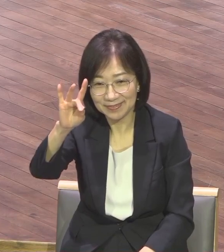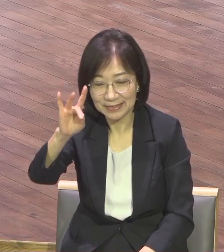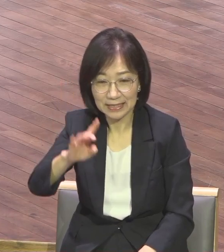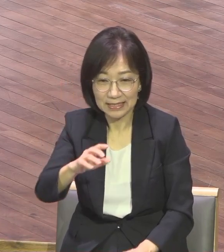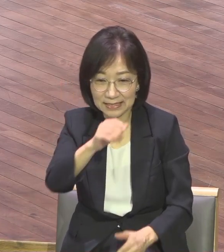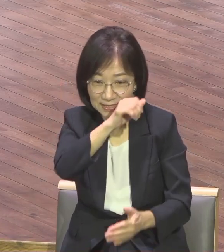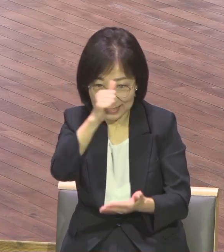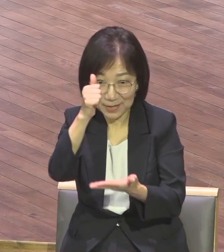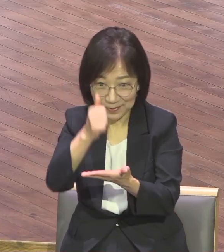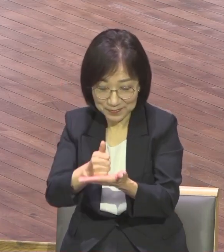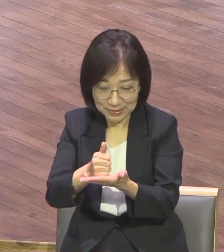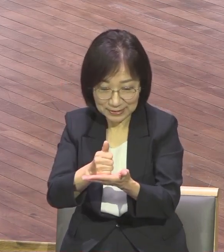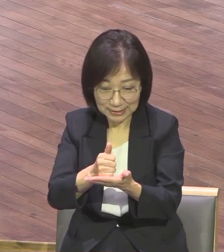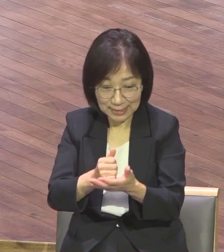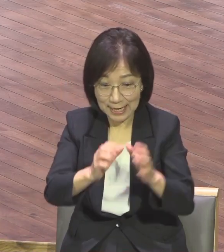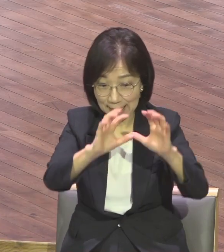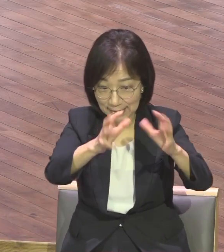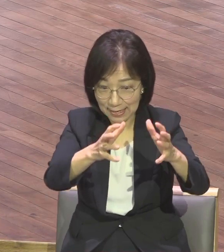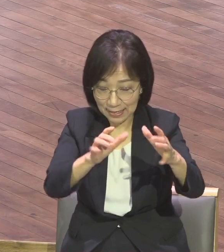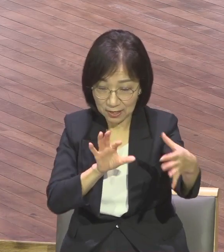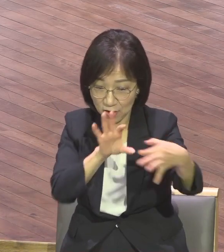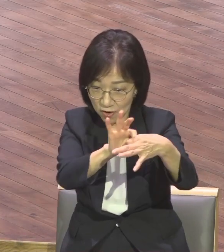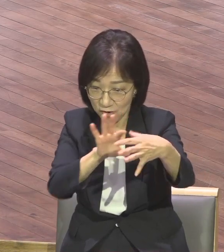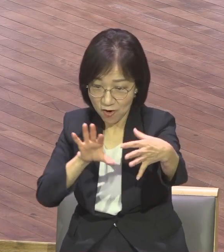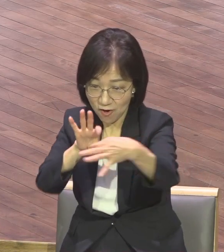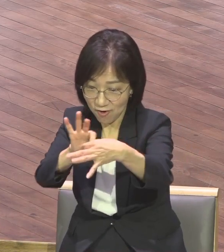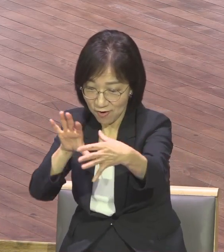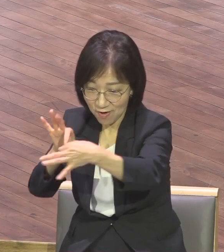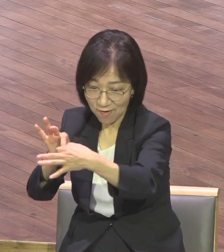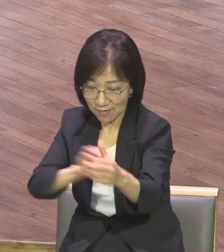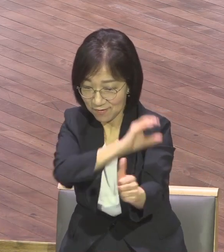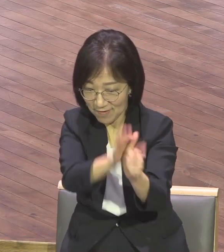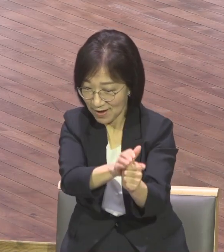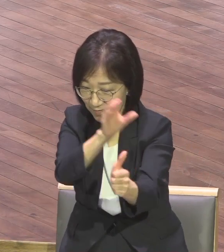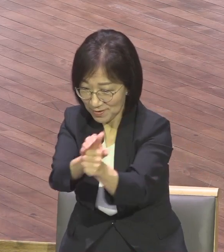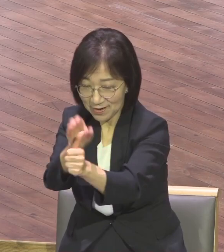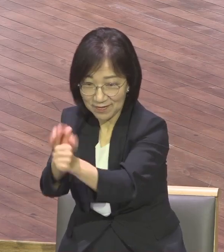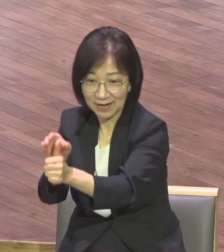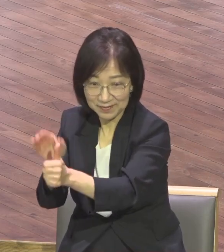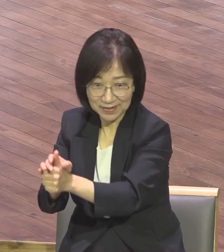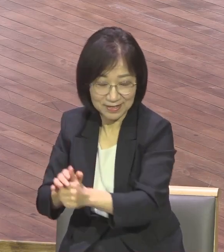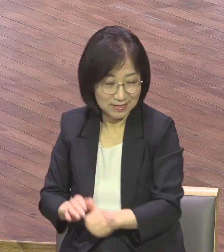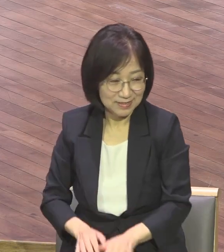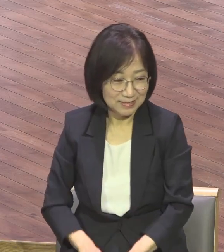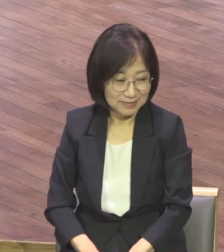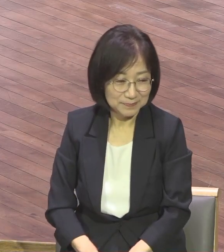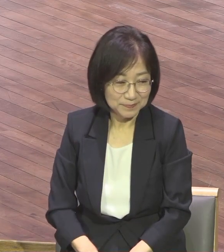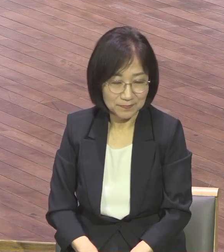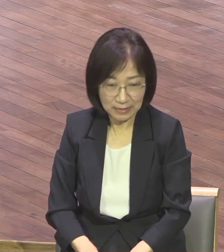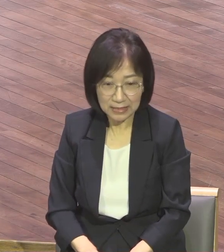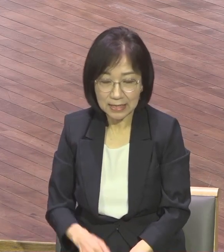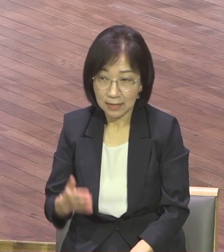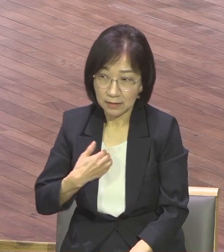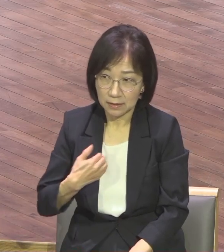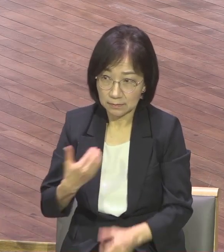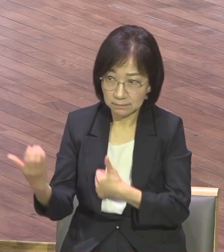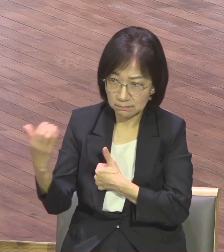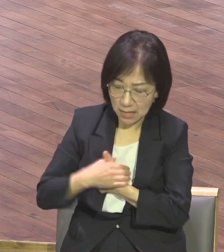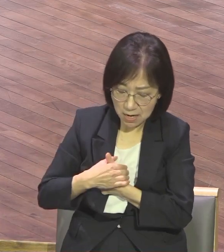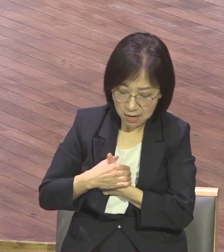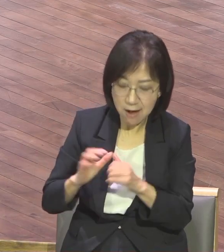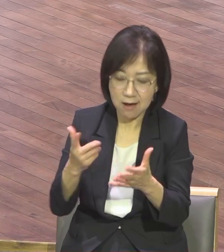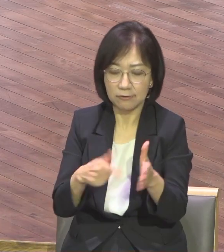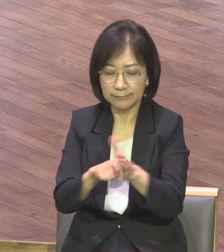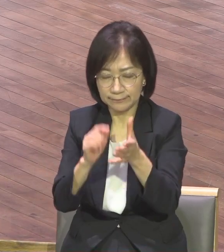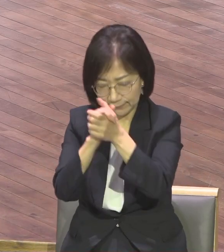장로들을 세워가지고 237개 나라로 나누고 그게 전부 다 속식해서 이제 그 나라를 위해서 기도한다.